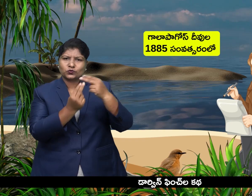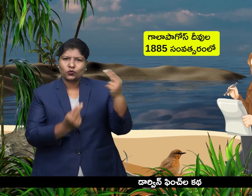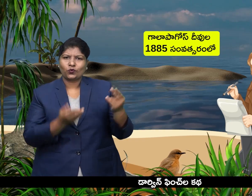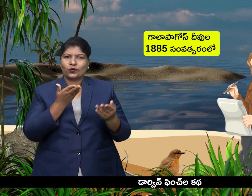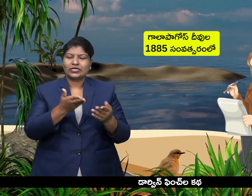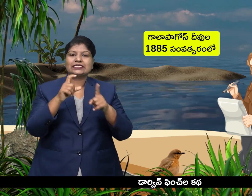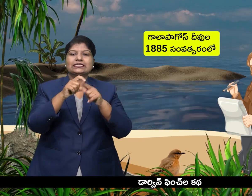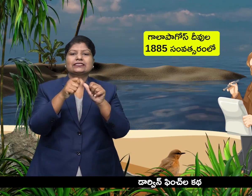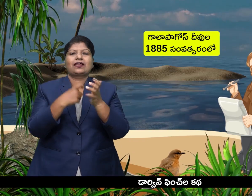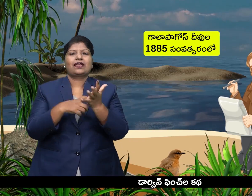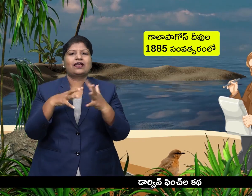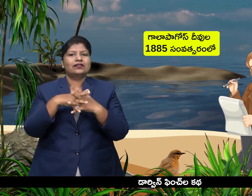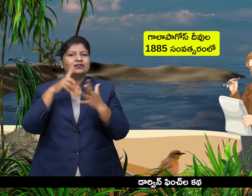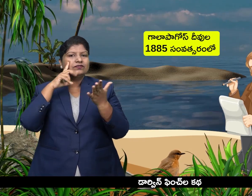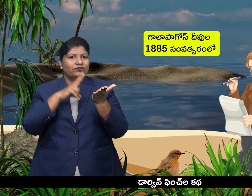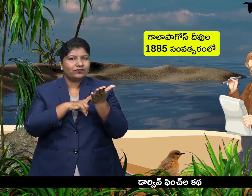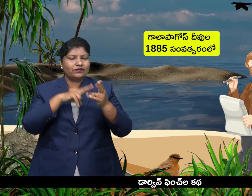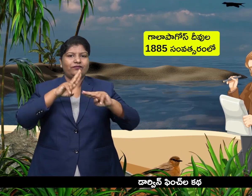డార్విన్ ఫించ్ల కథ.